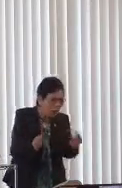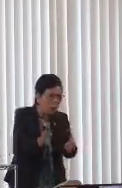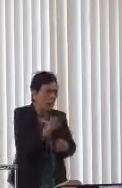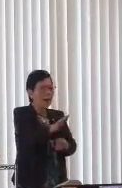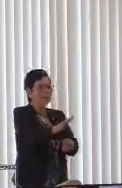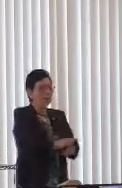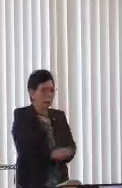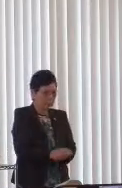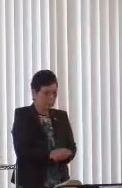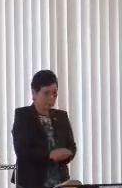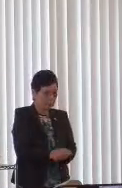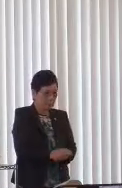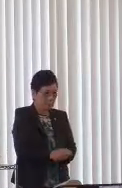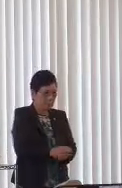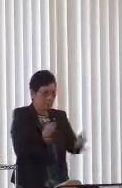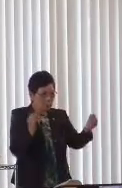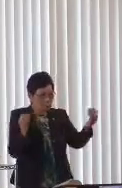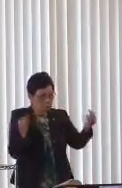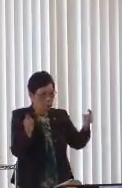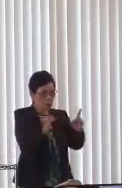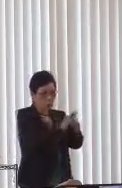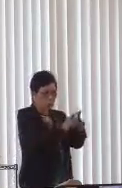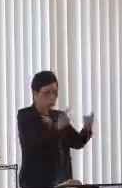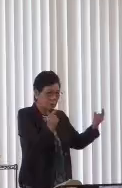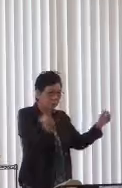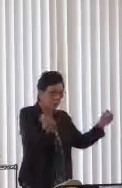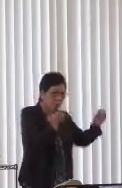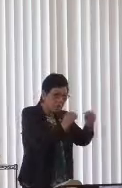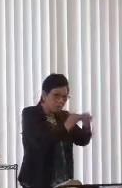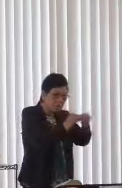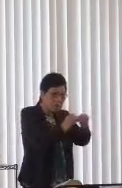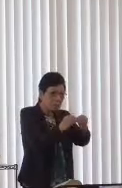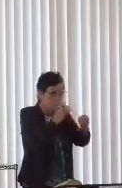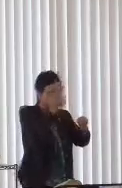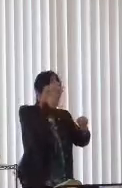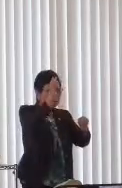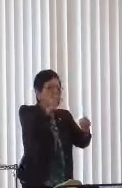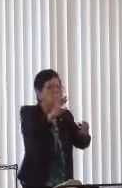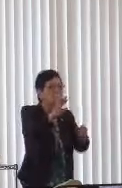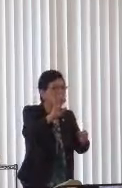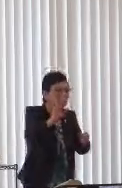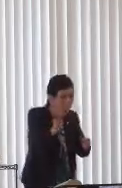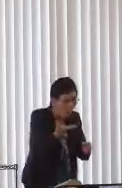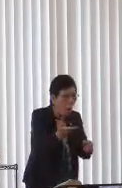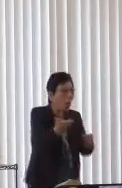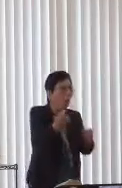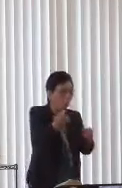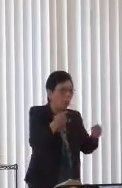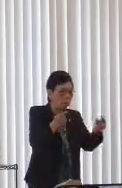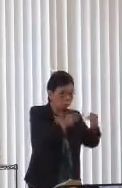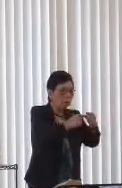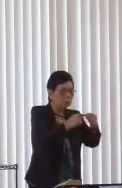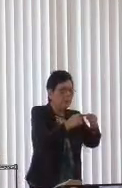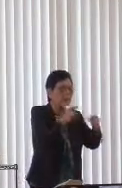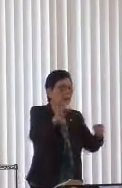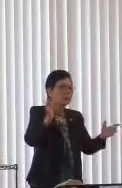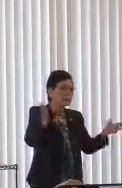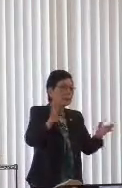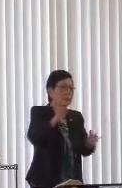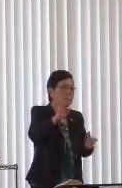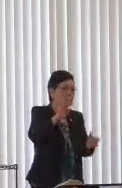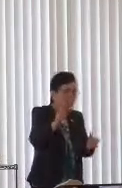の並びでこのお話が書いてあるというところからすると、先ほどの例え話における、